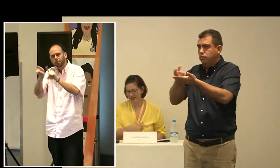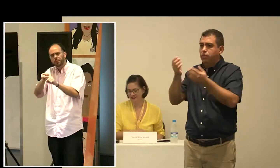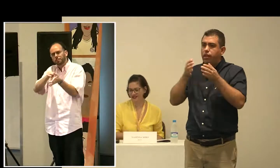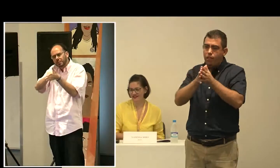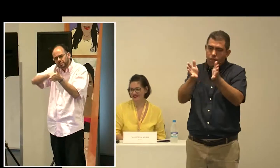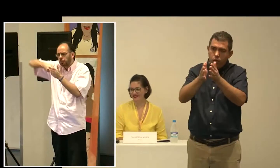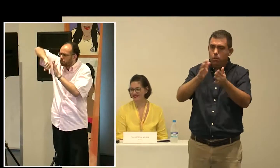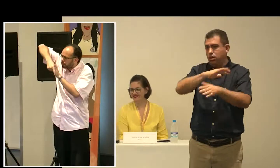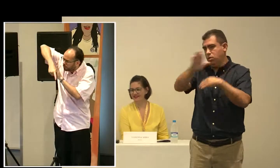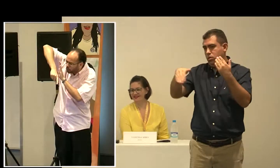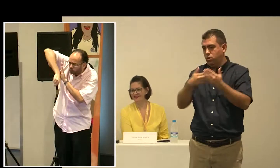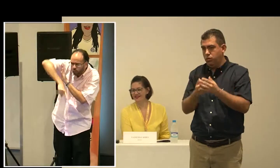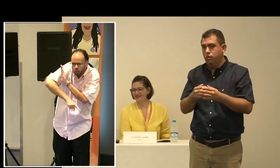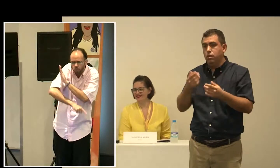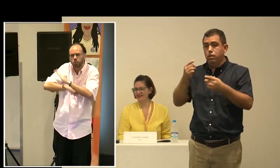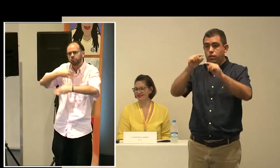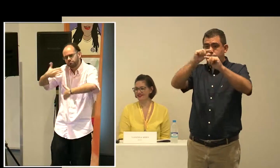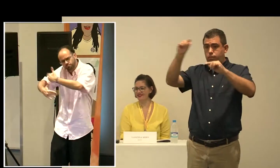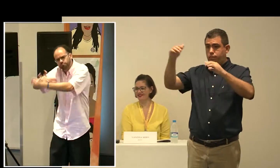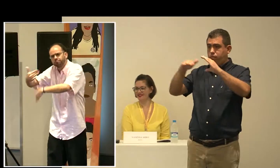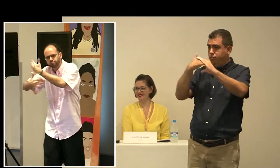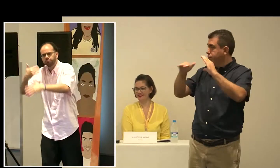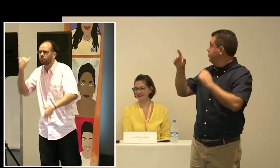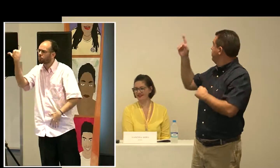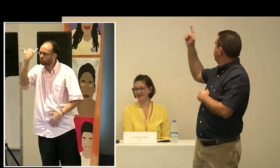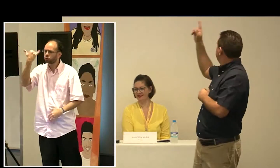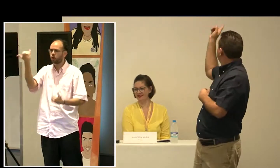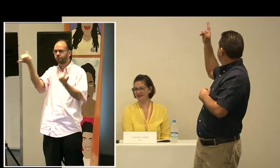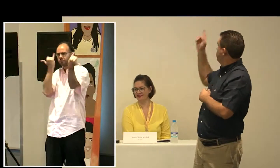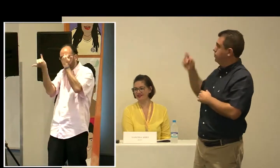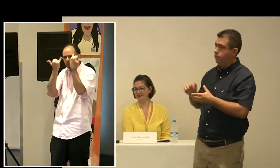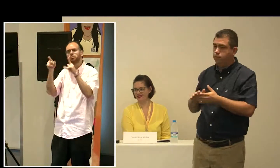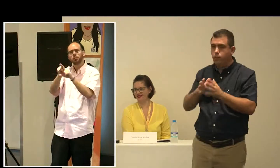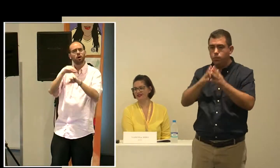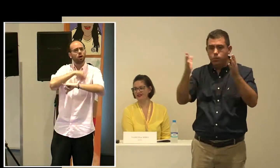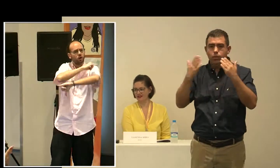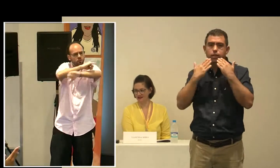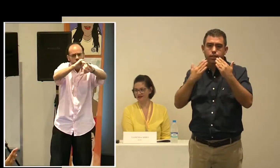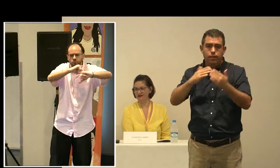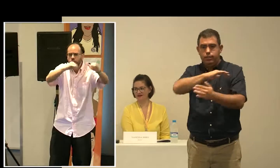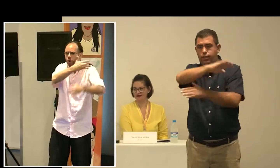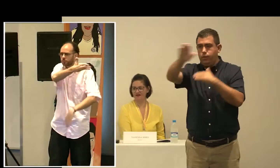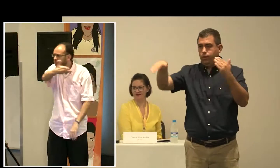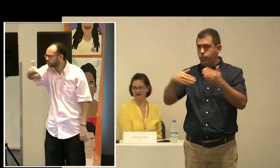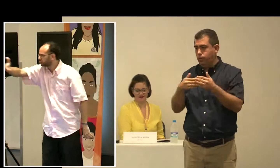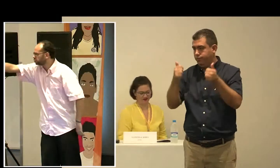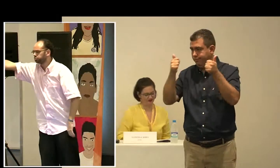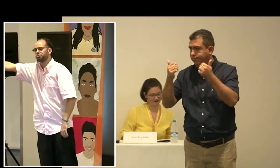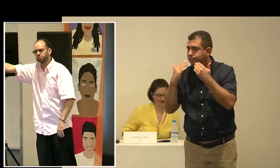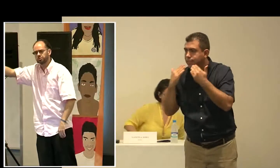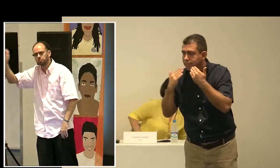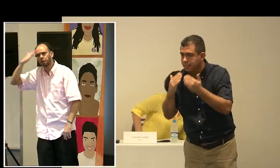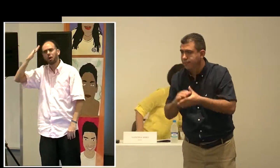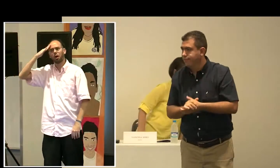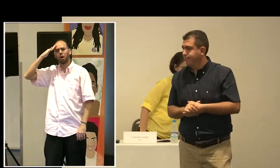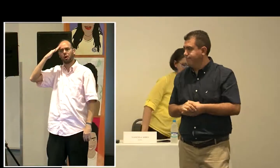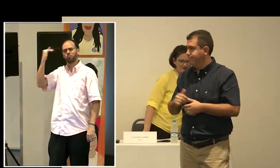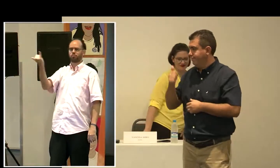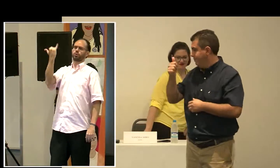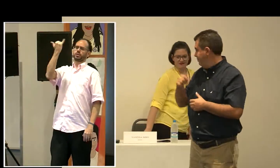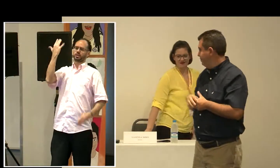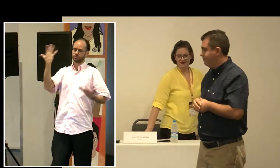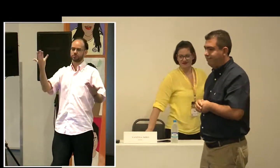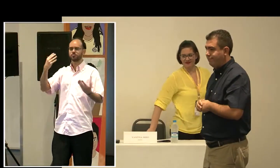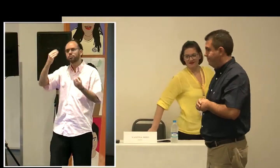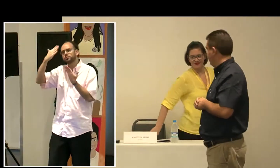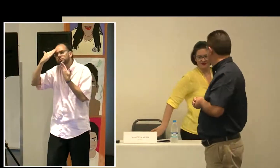que lutaram, também que de forma profunda eles pesquisaram, eles nos passaram informação, eles divulgaram para